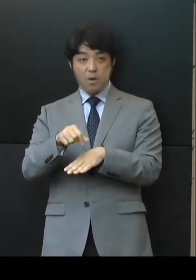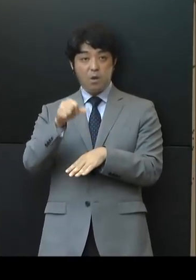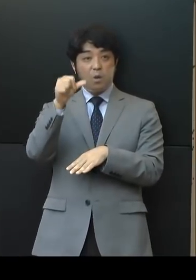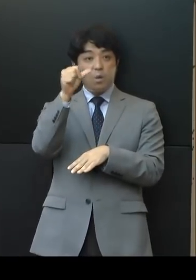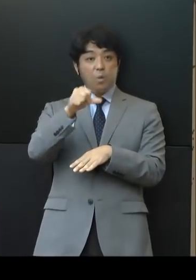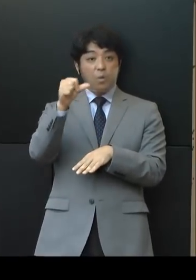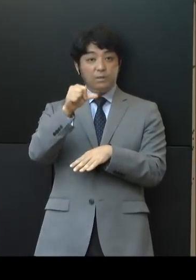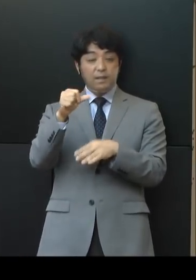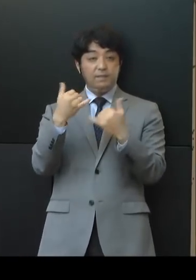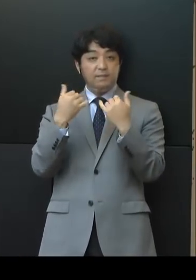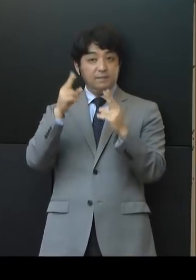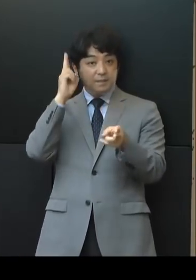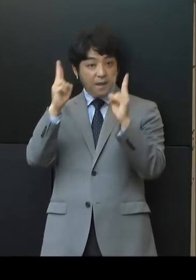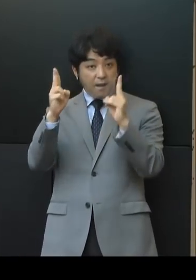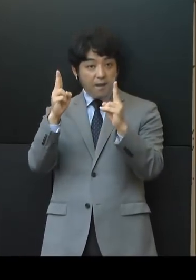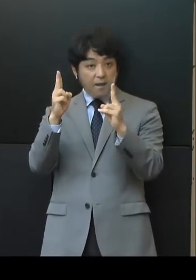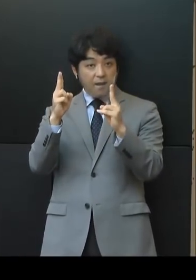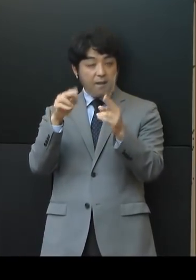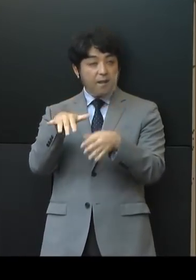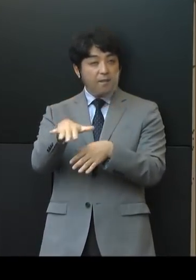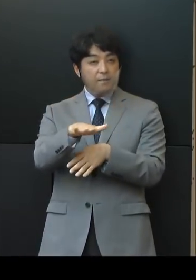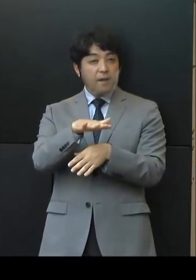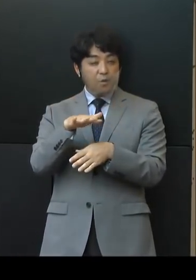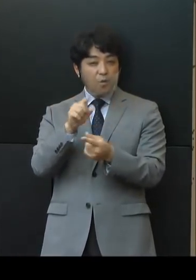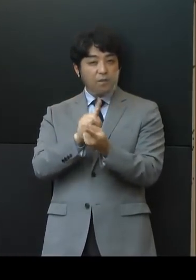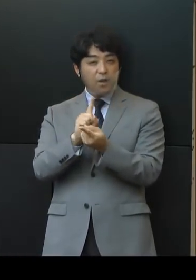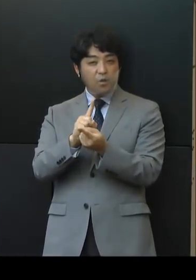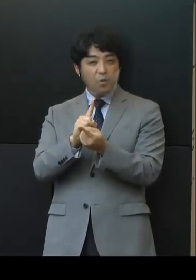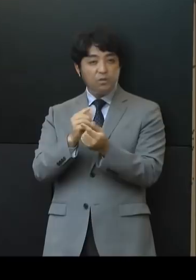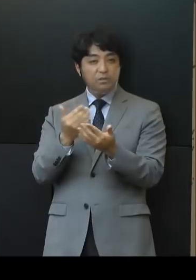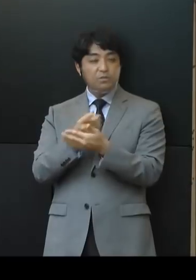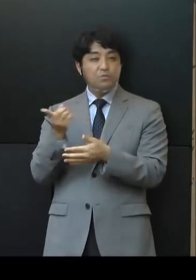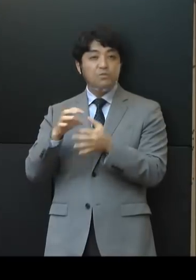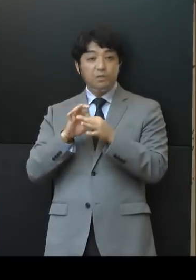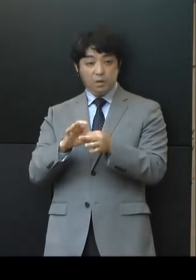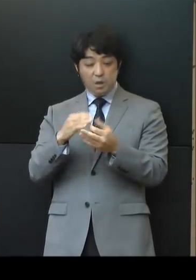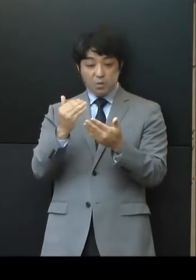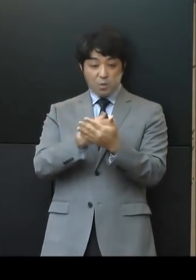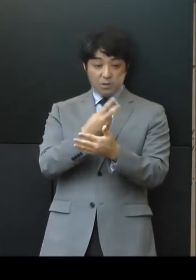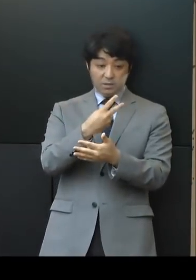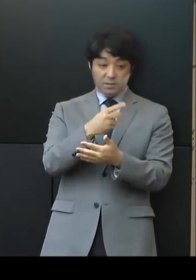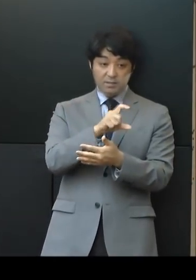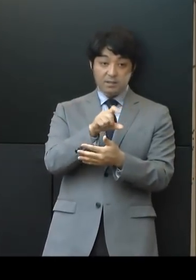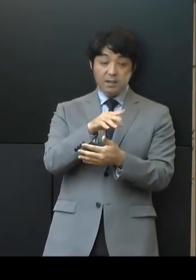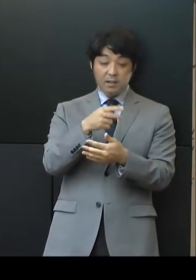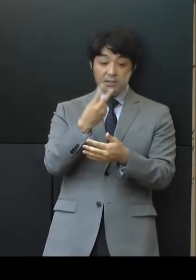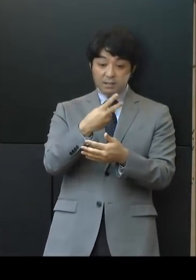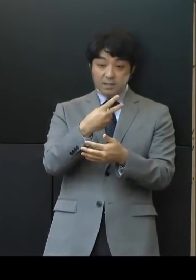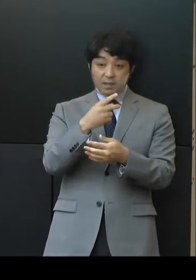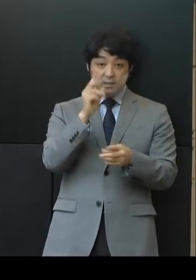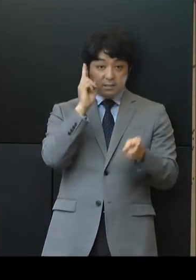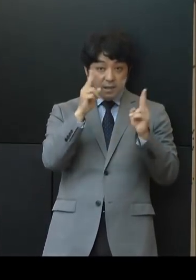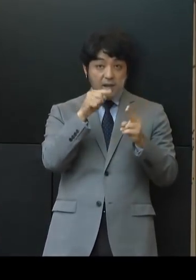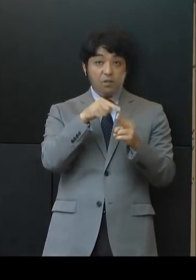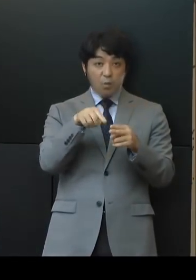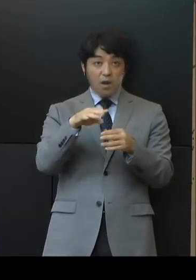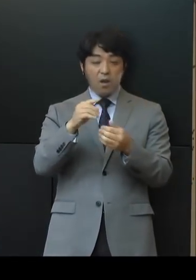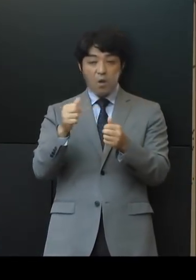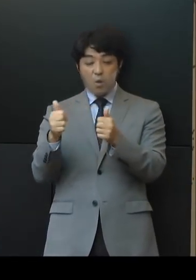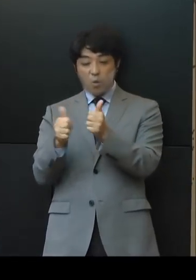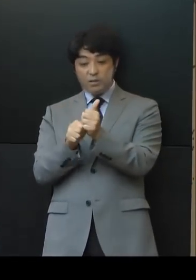程度をですね、緊急的に対応したいというふうに考えております。まあ、残る部分については補正予算で対応したいというふうに考えております